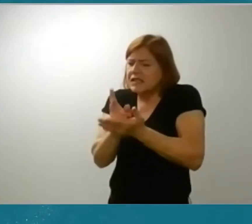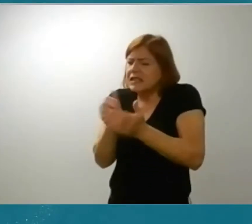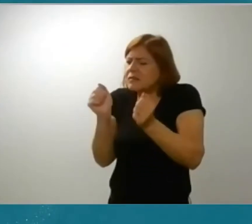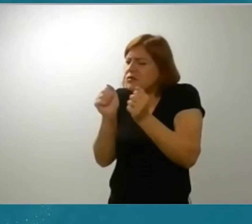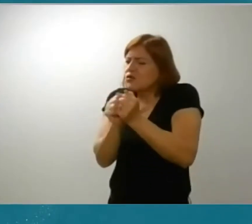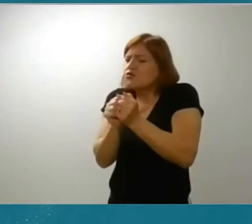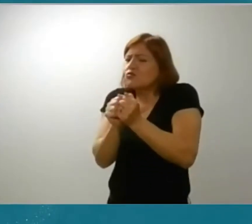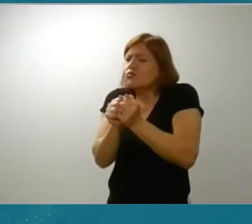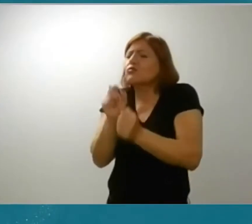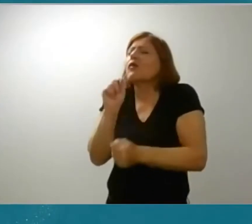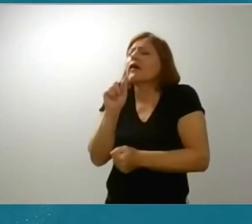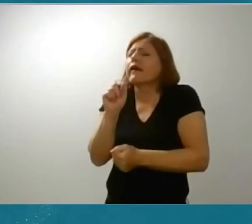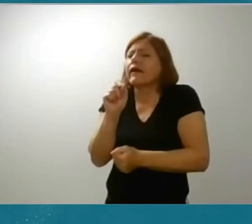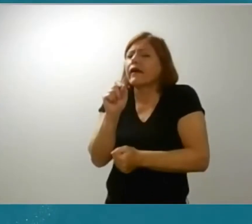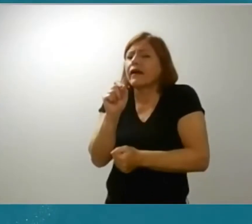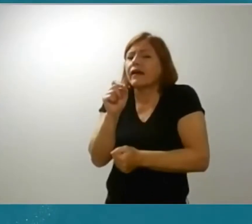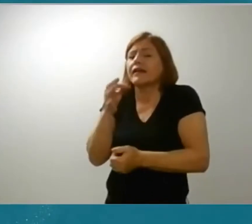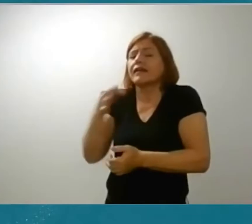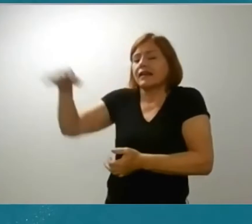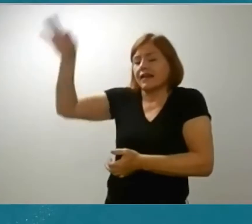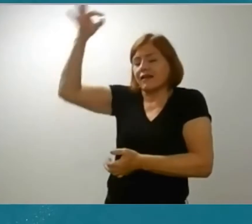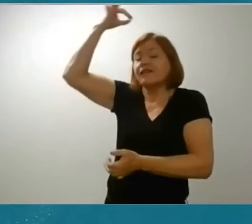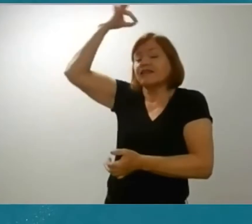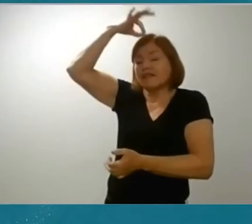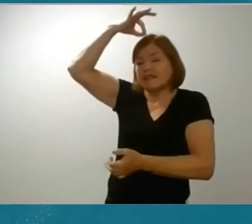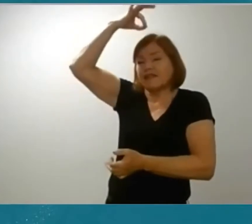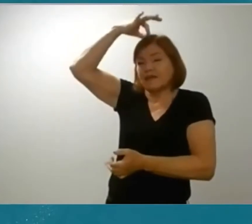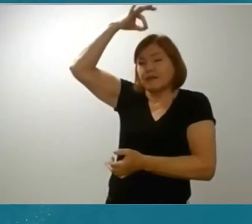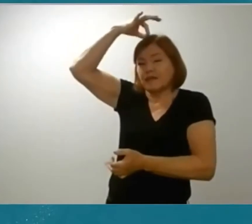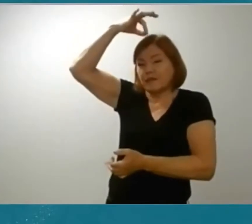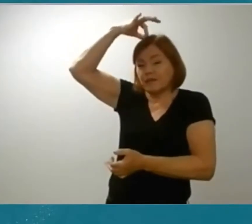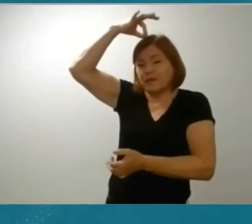Nós estamos falando de Emanuel, Deus conosco.